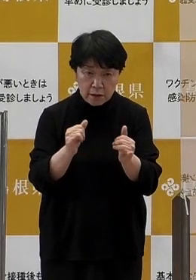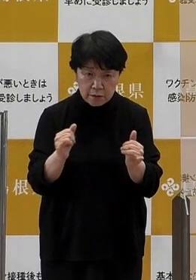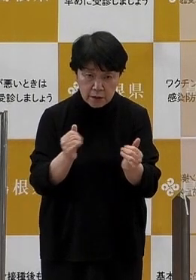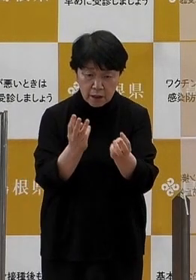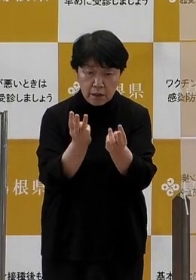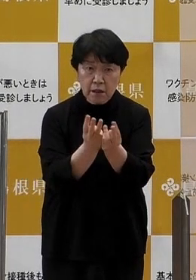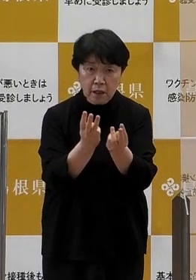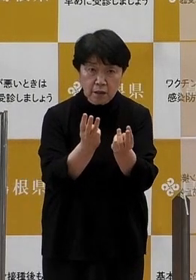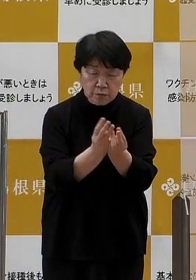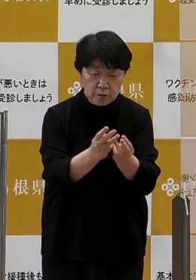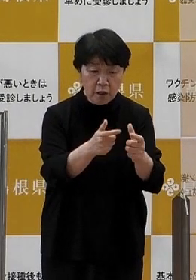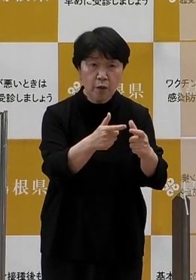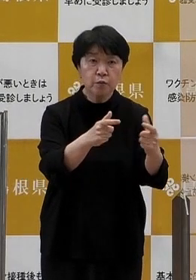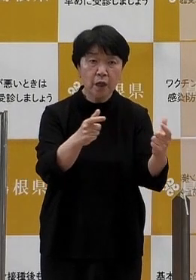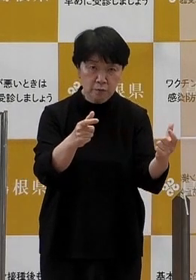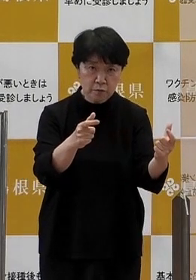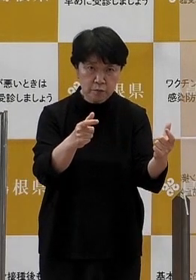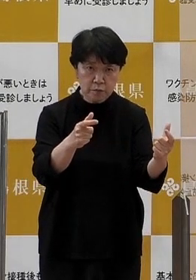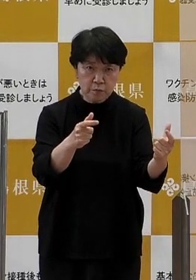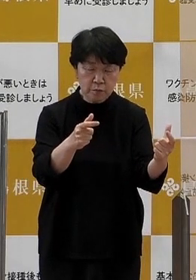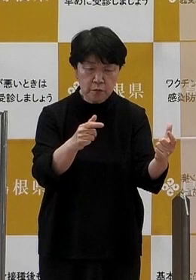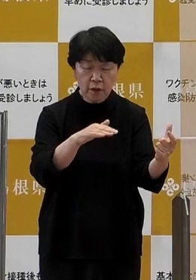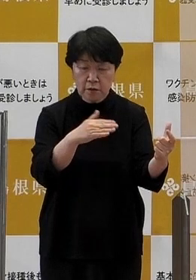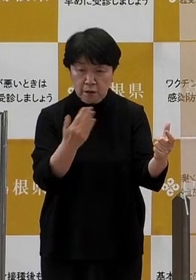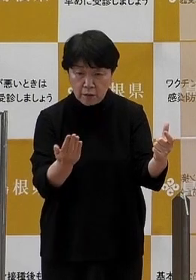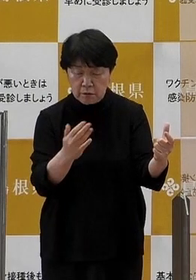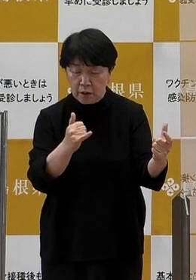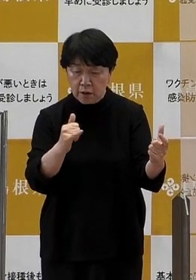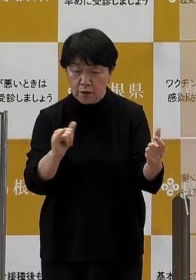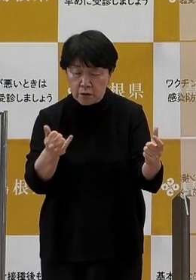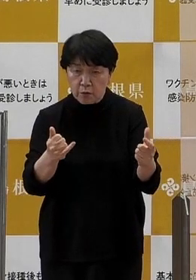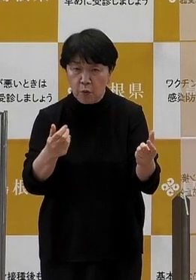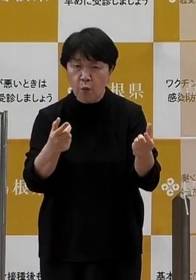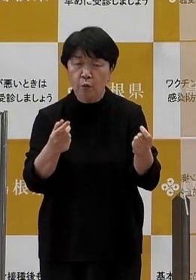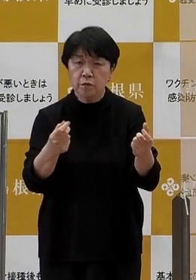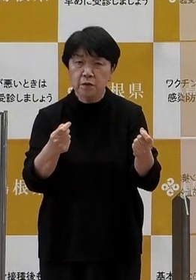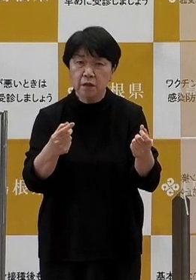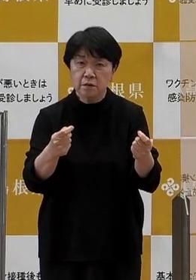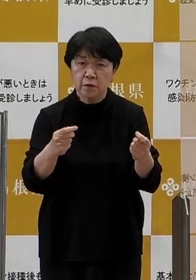が増えると、死者数が増えるっていうことですよ。